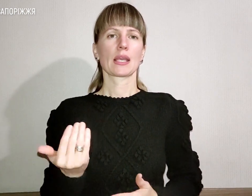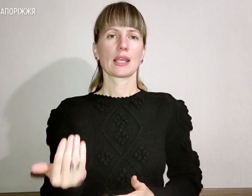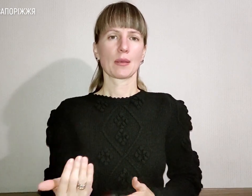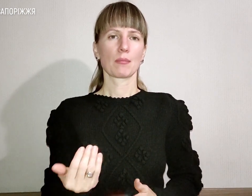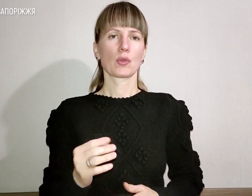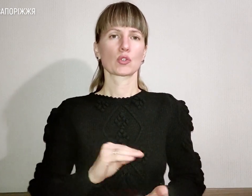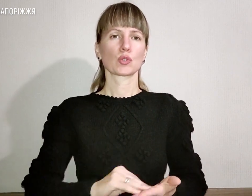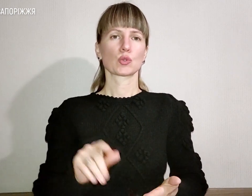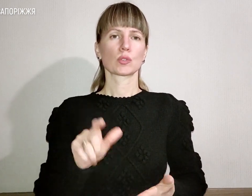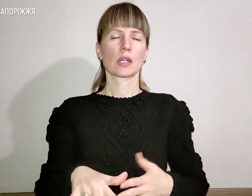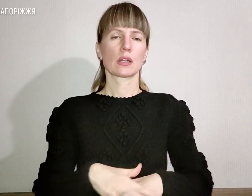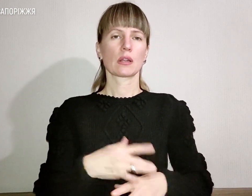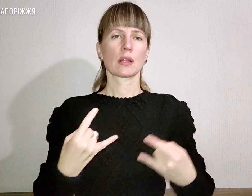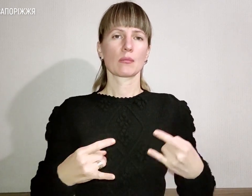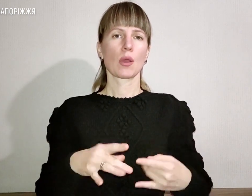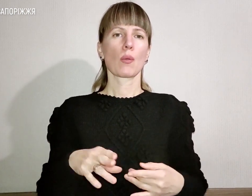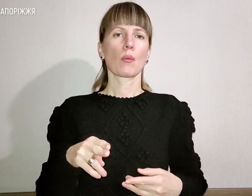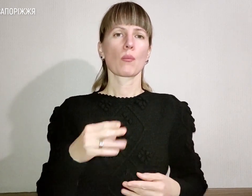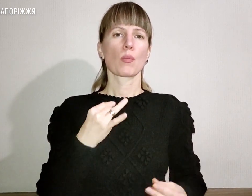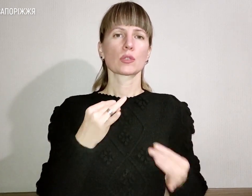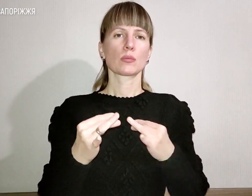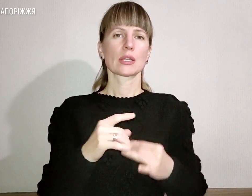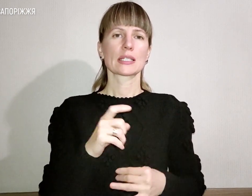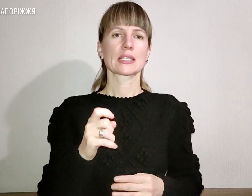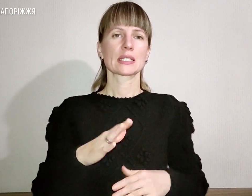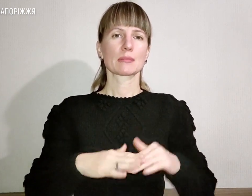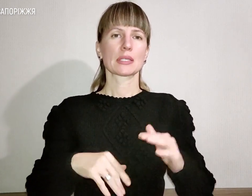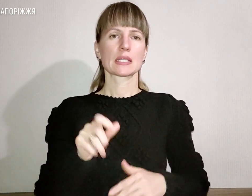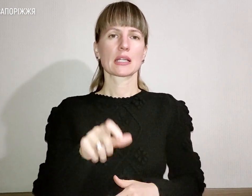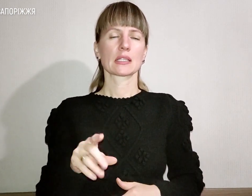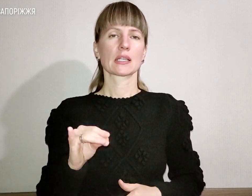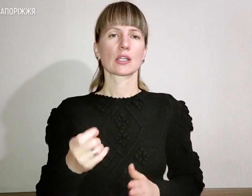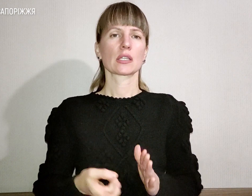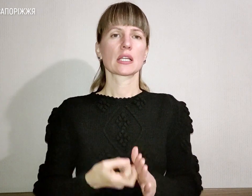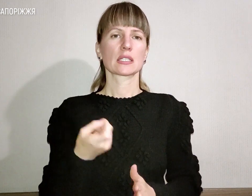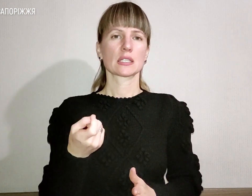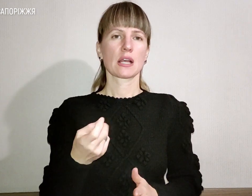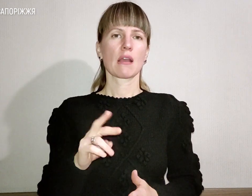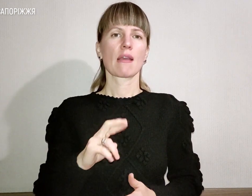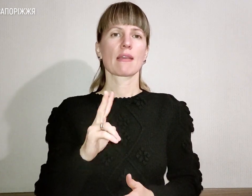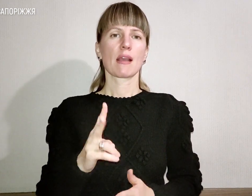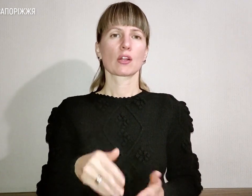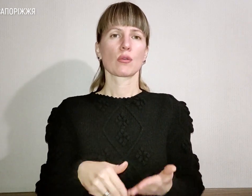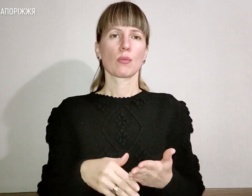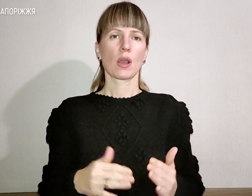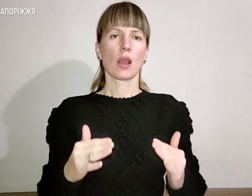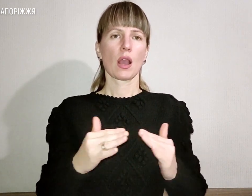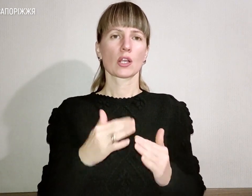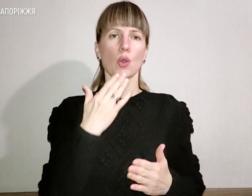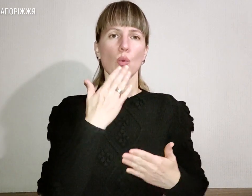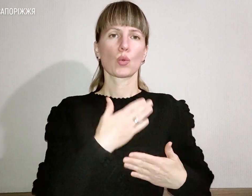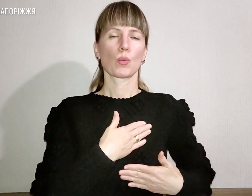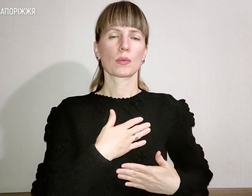Кореспонденти Суспільного поспілкувалися зі спеціалістами та дізналися, як допомогти хатнім улюбленцям під час